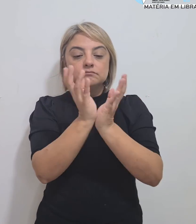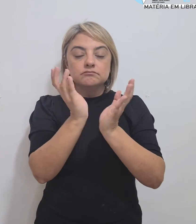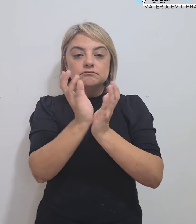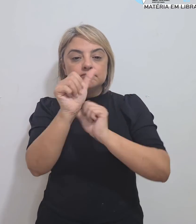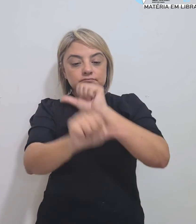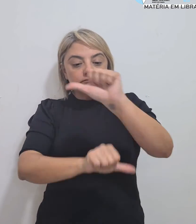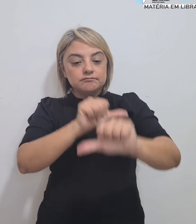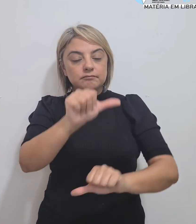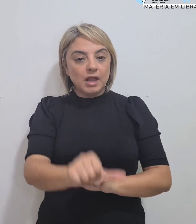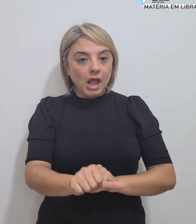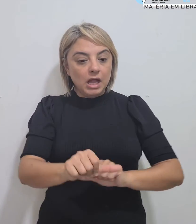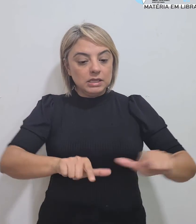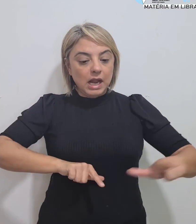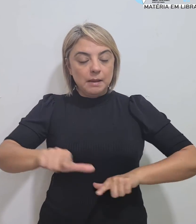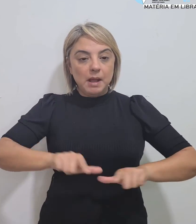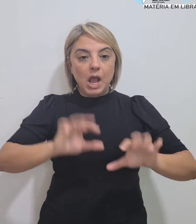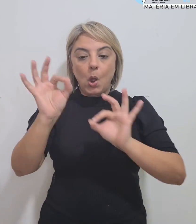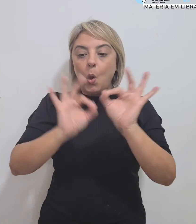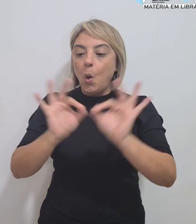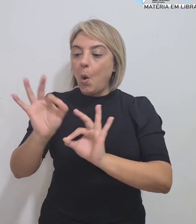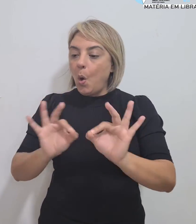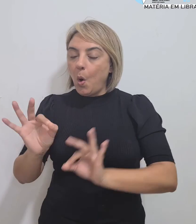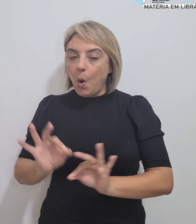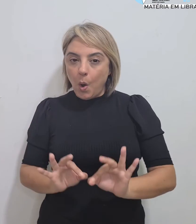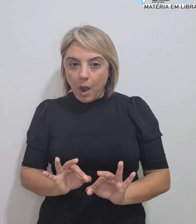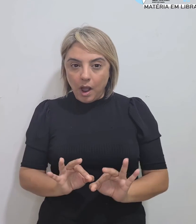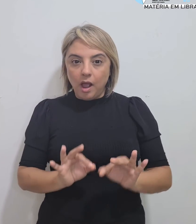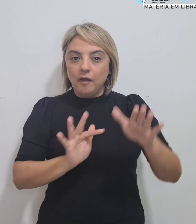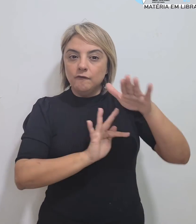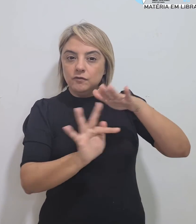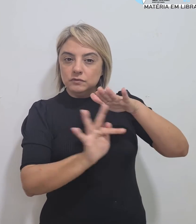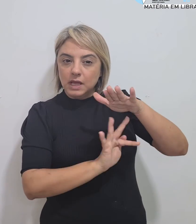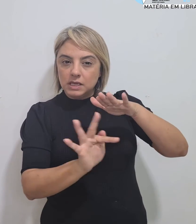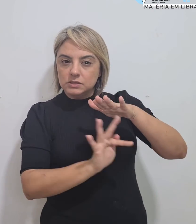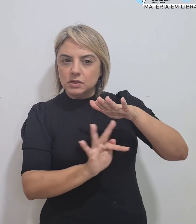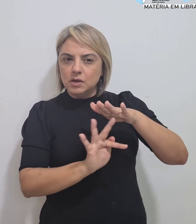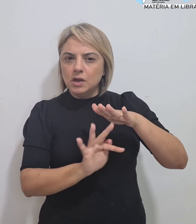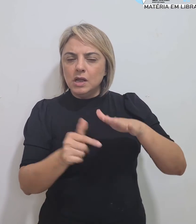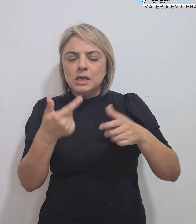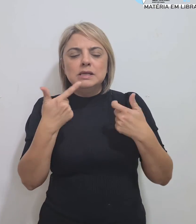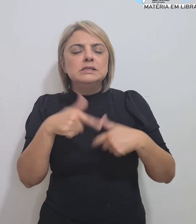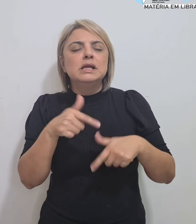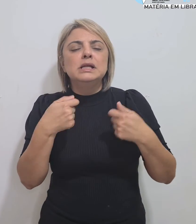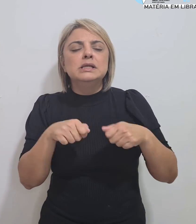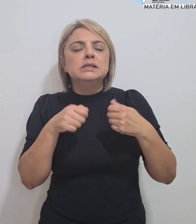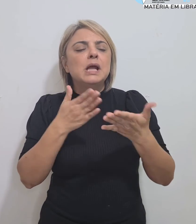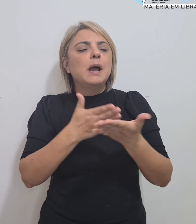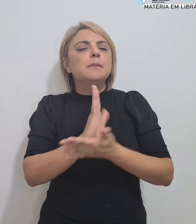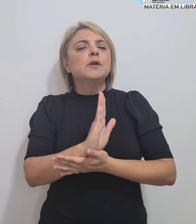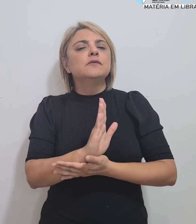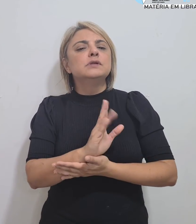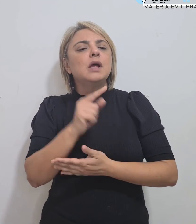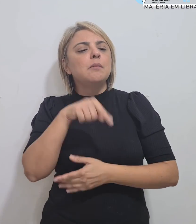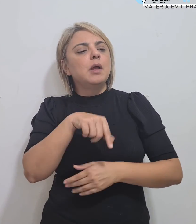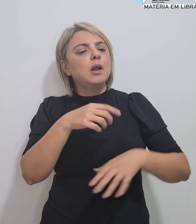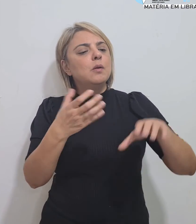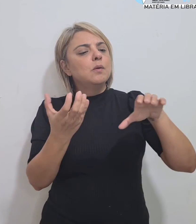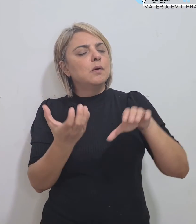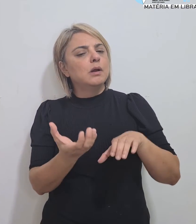transformar cargos vagos e reorganizar autarquias e fundações sem a necessidade de aprovação pelo Congresso